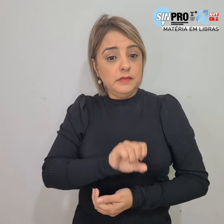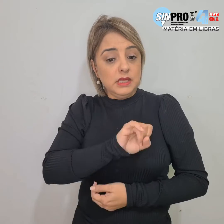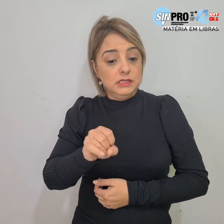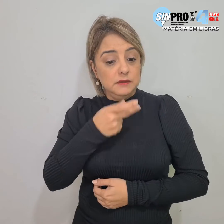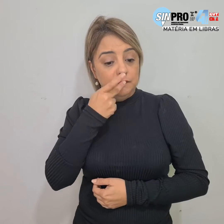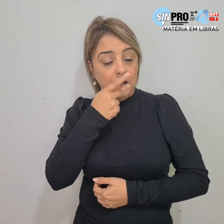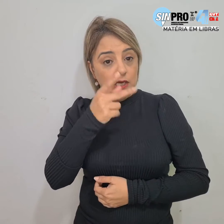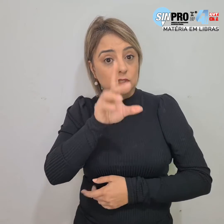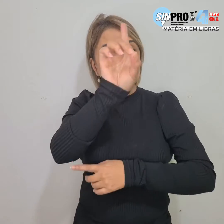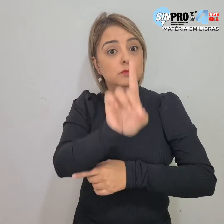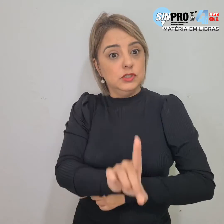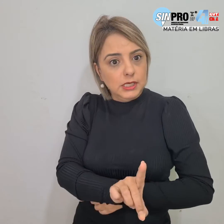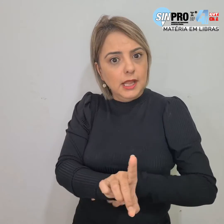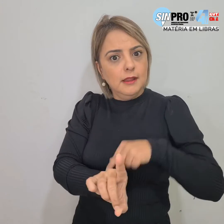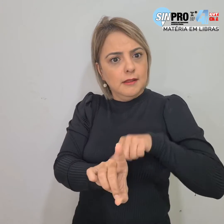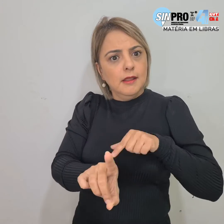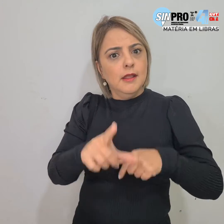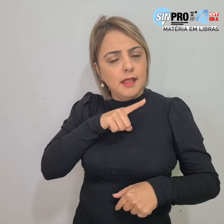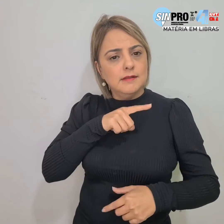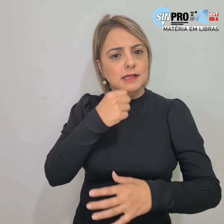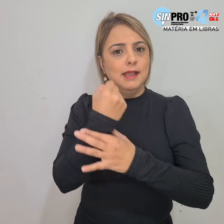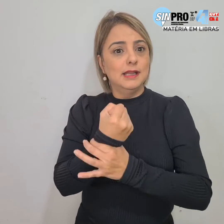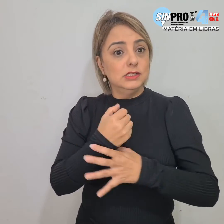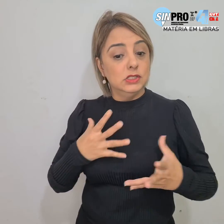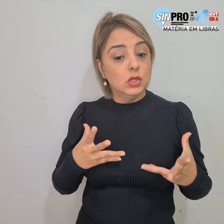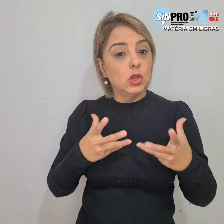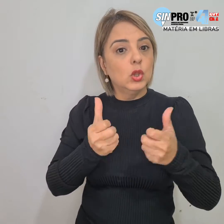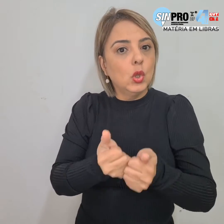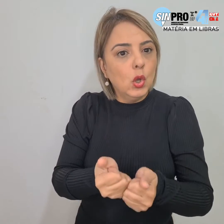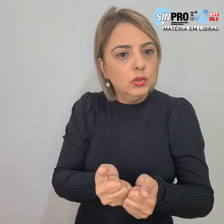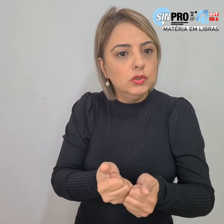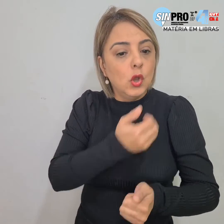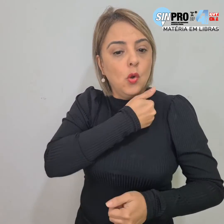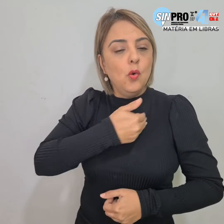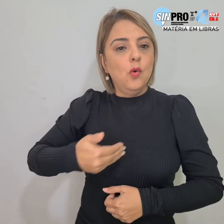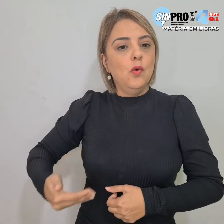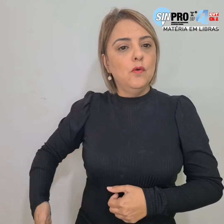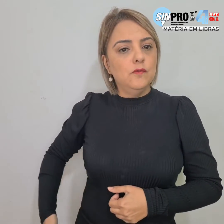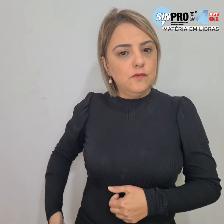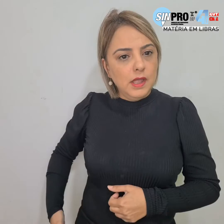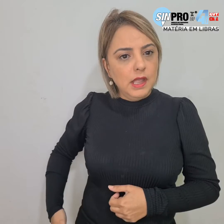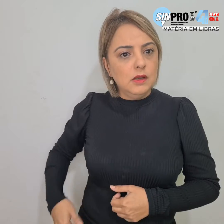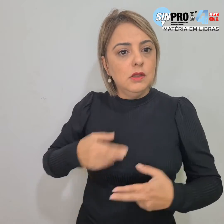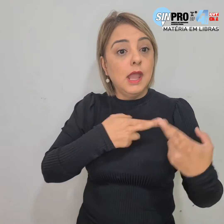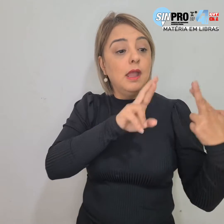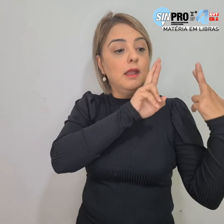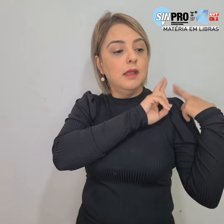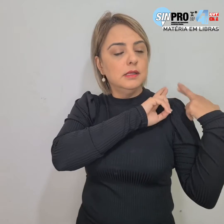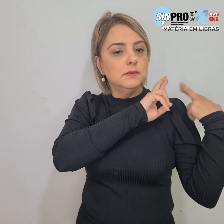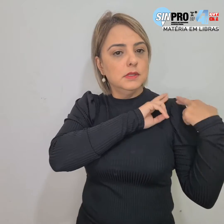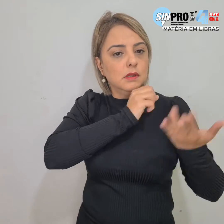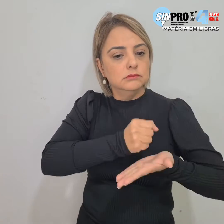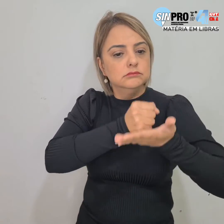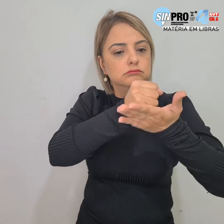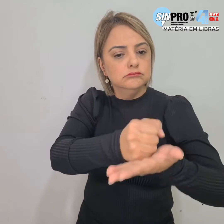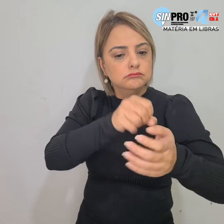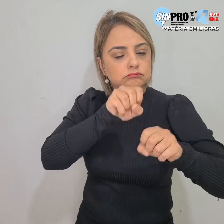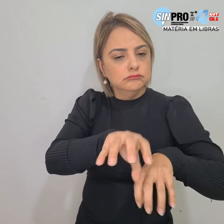deve ser garantido a todos, o Estado, que é tão responsável pela oferta do ensino público quanto pela regulamentação do